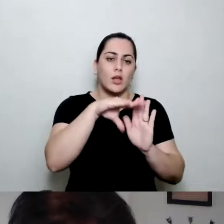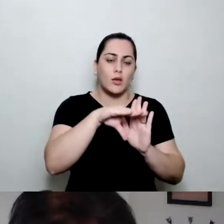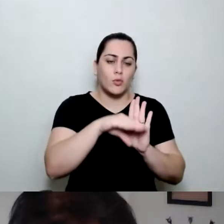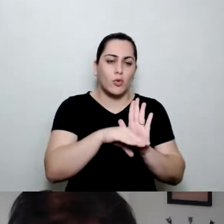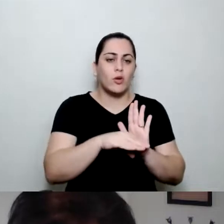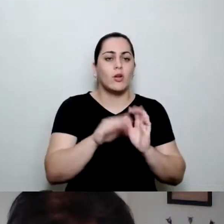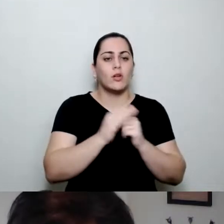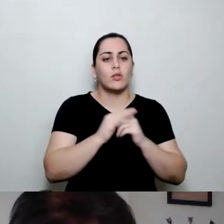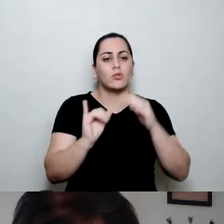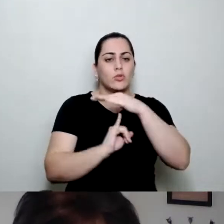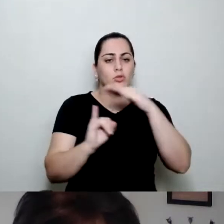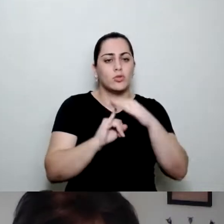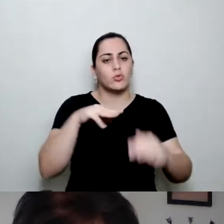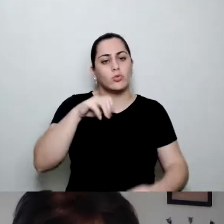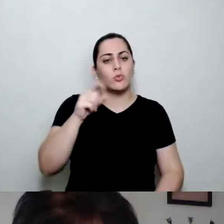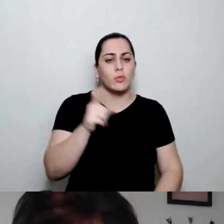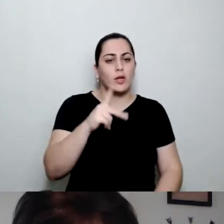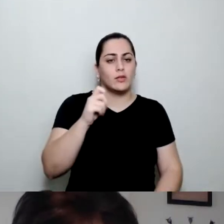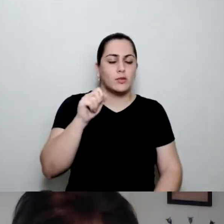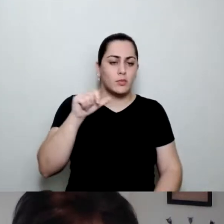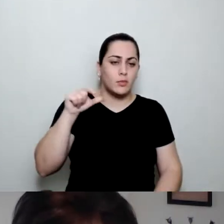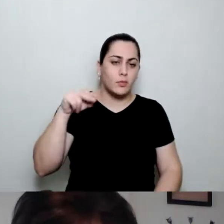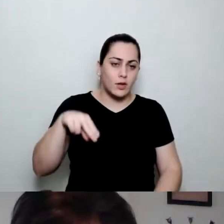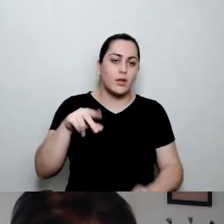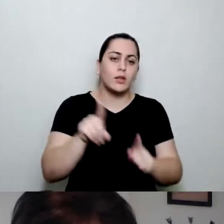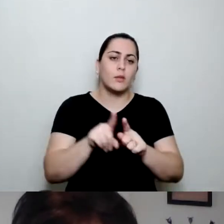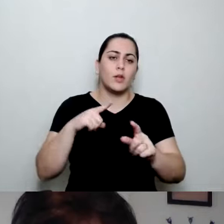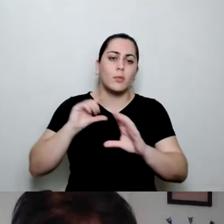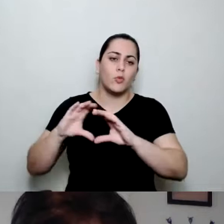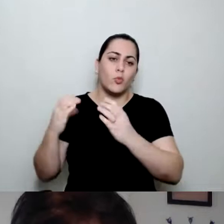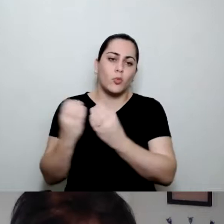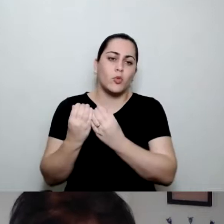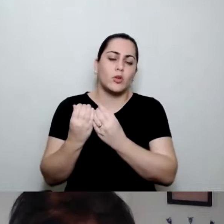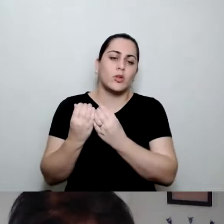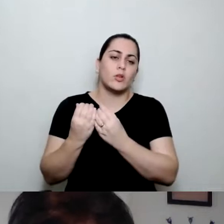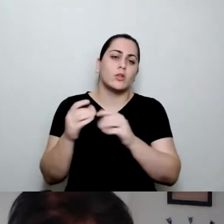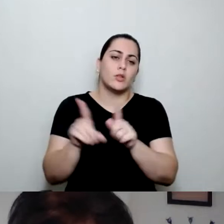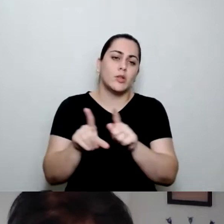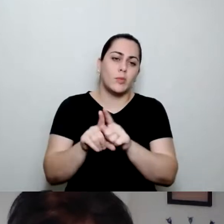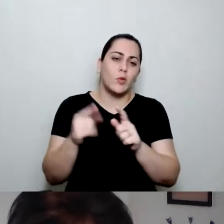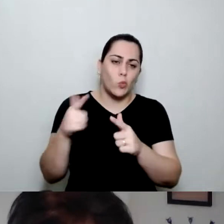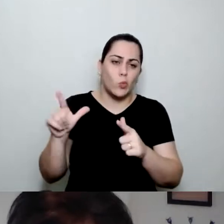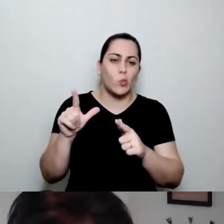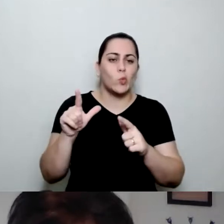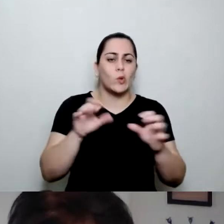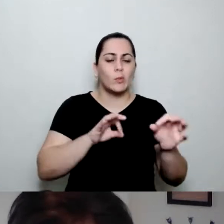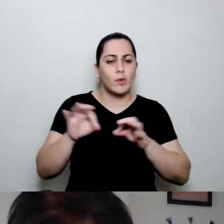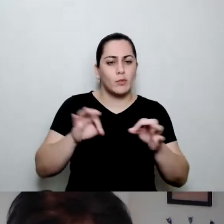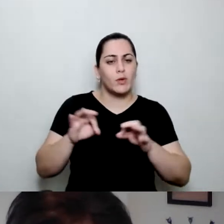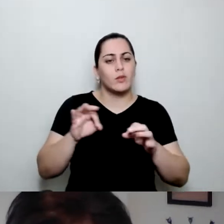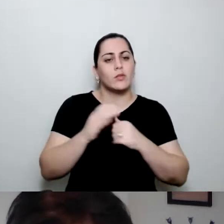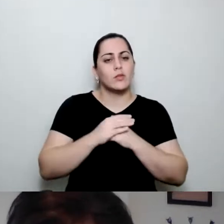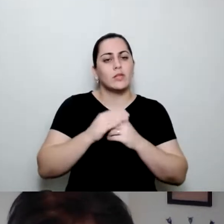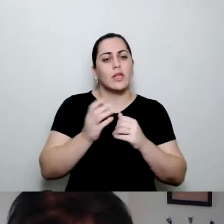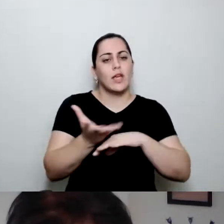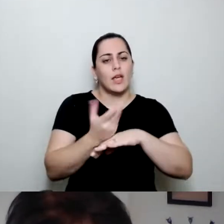Max Planck e também o LAMETA, que foi desenvolvido por uma comunidade ao redor do DELAMA, né, da rede de acervos de